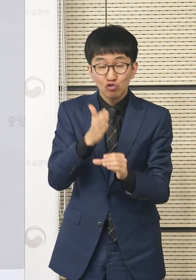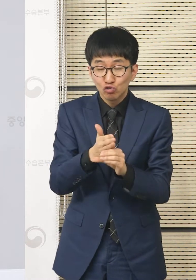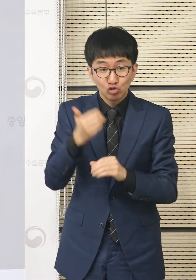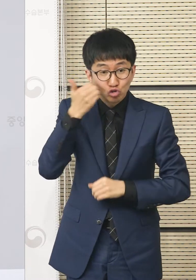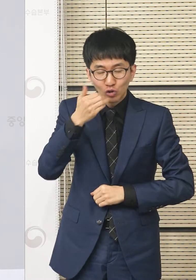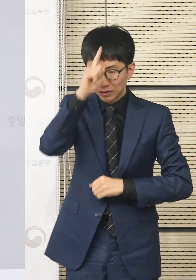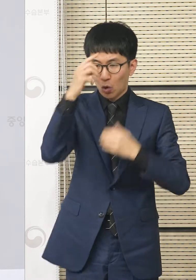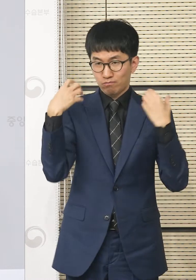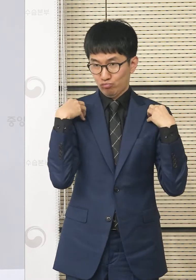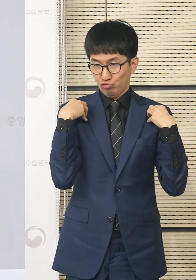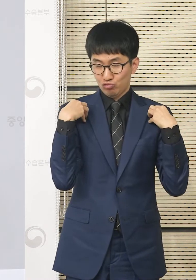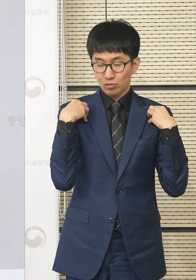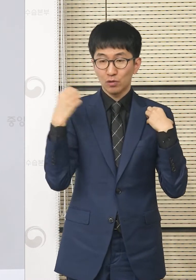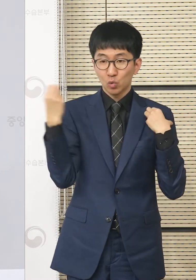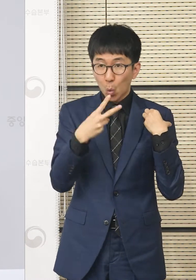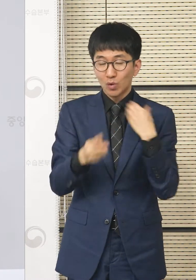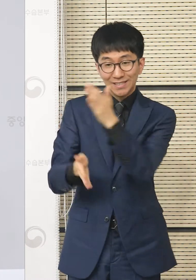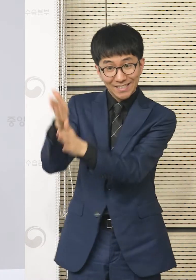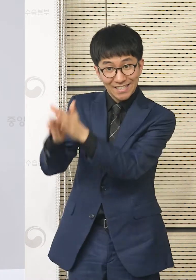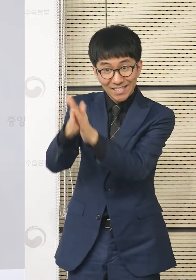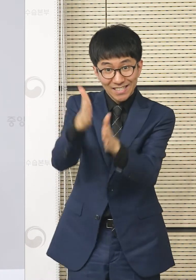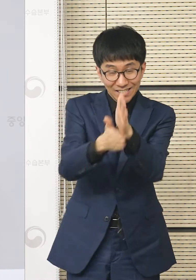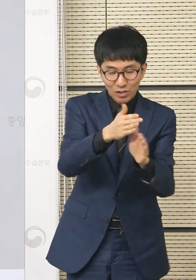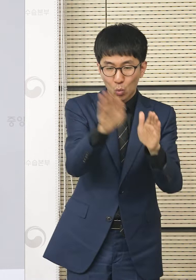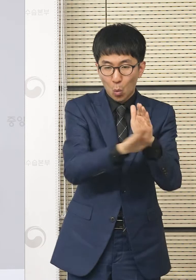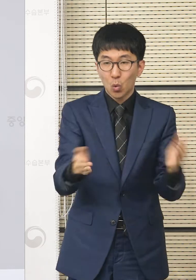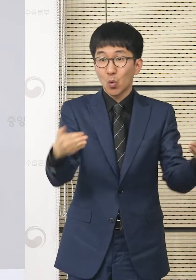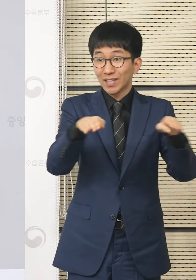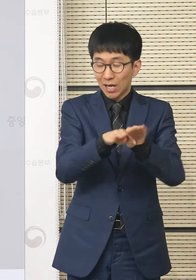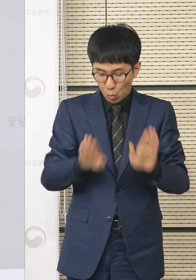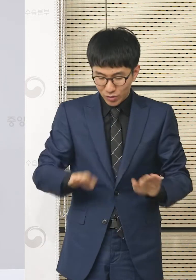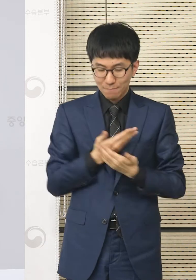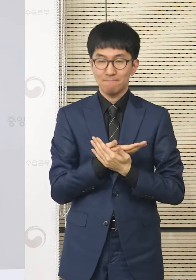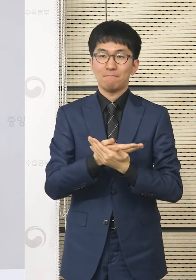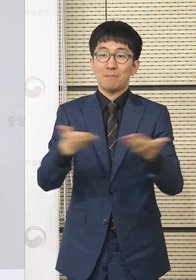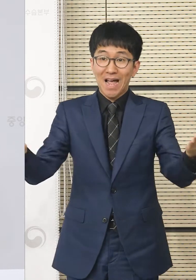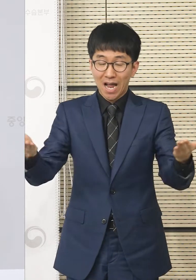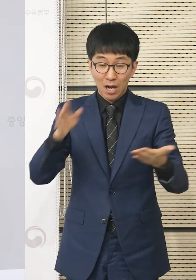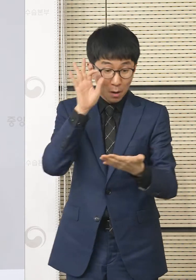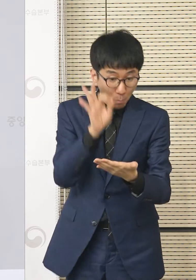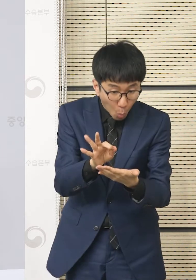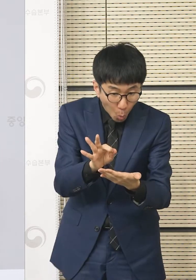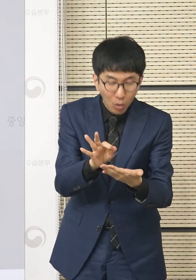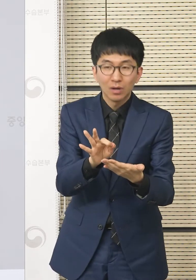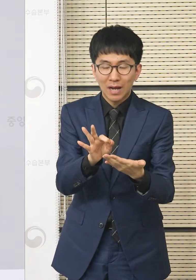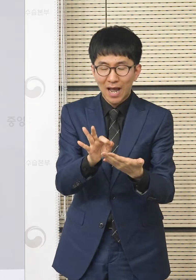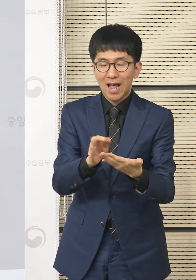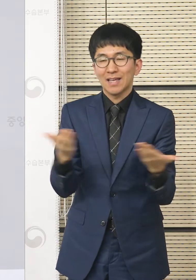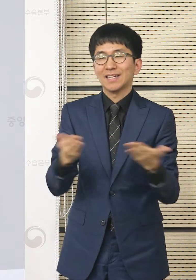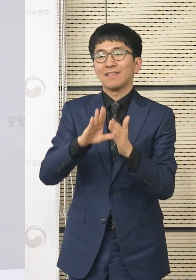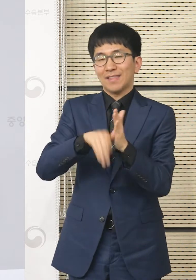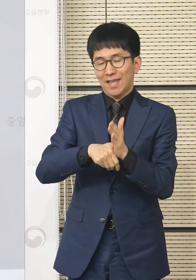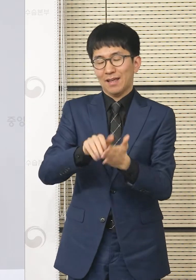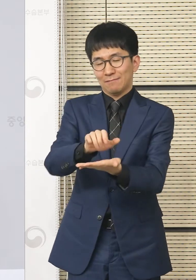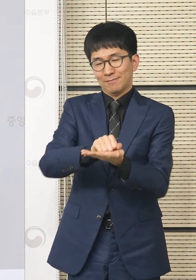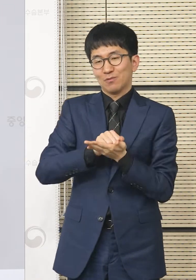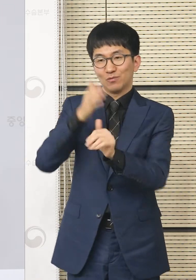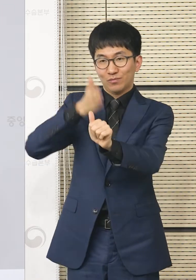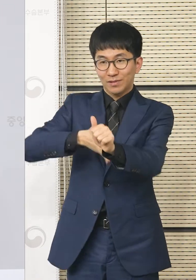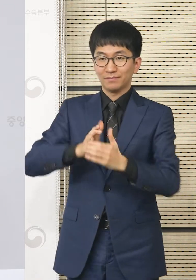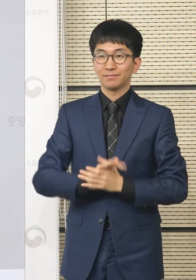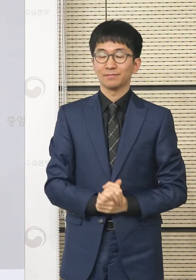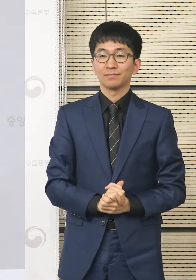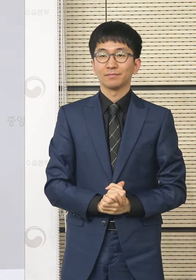중인 정부 부처나 지자체, 공공기관은 오늘 시달되는 지침을 바탕으로 업무에 참고하여